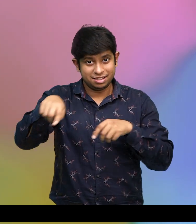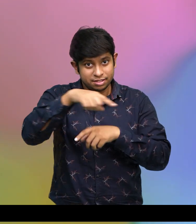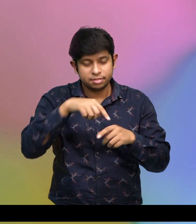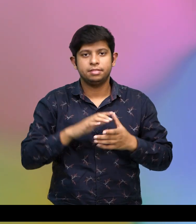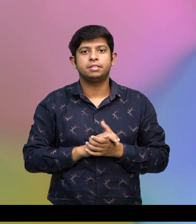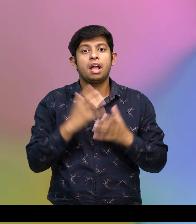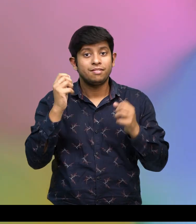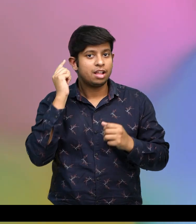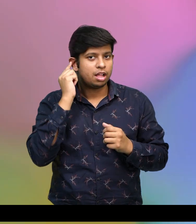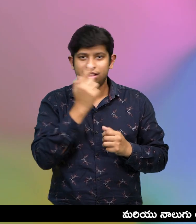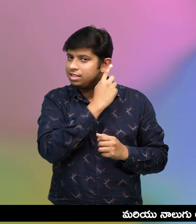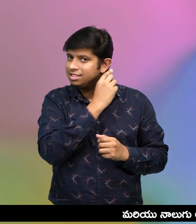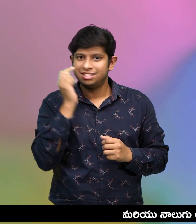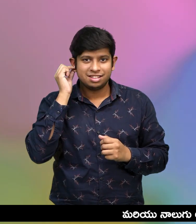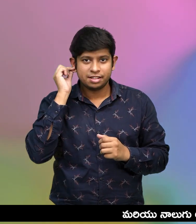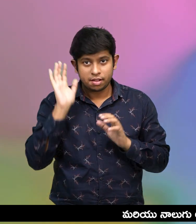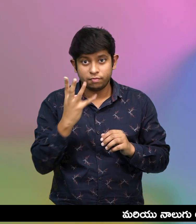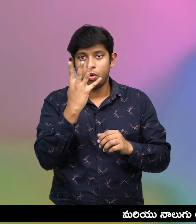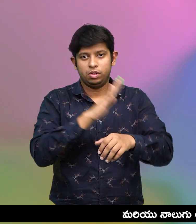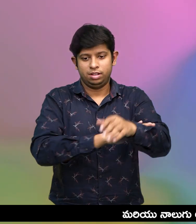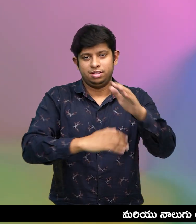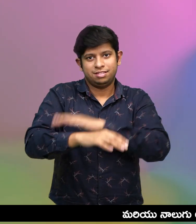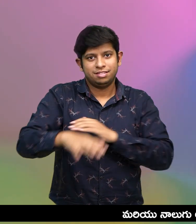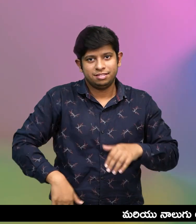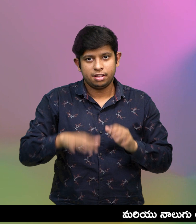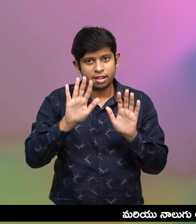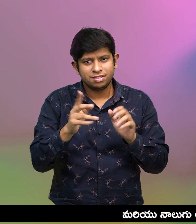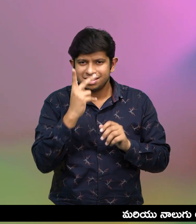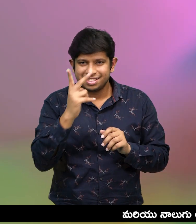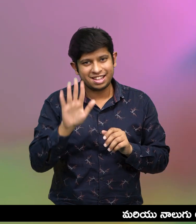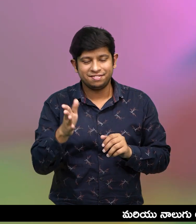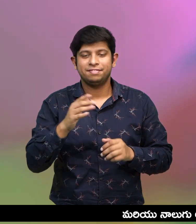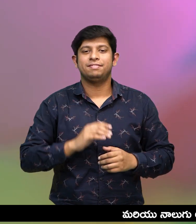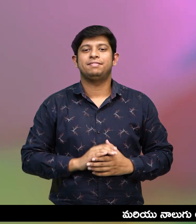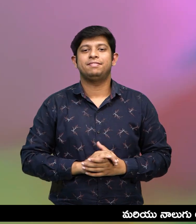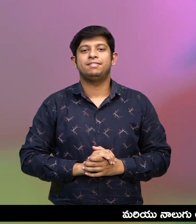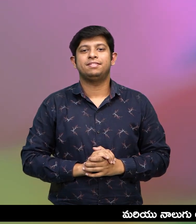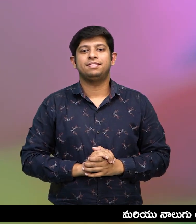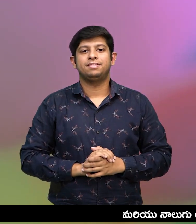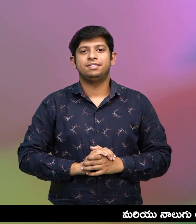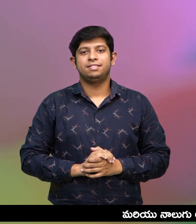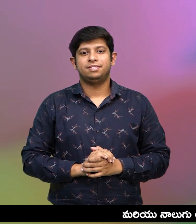బయటి చెవులు మరియు 4 అవయవాలు, చేతులు లేదా కాళ్ళు